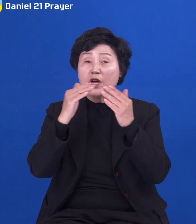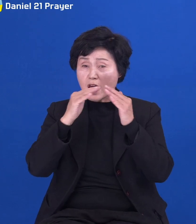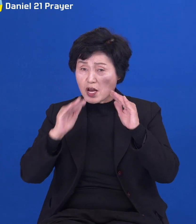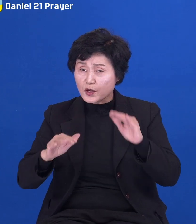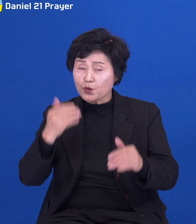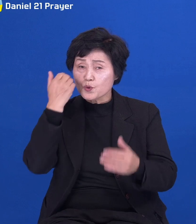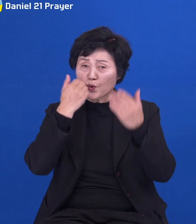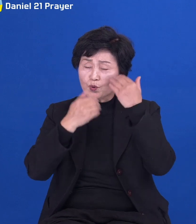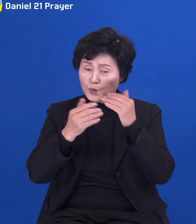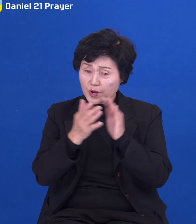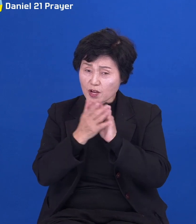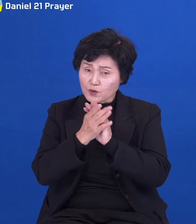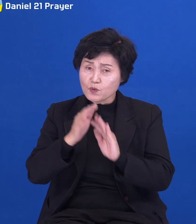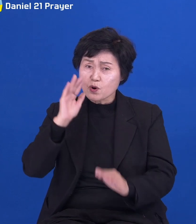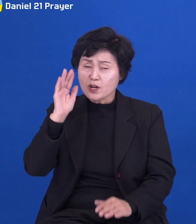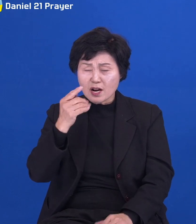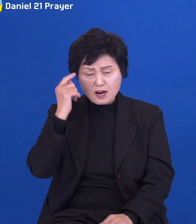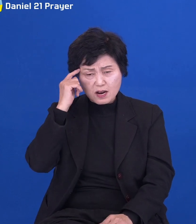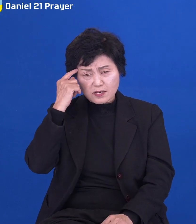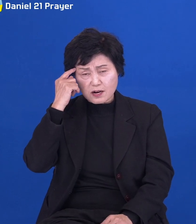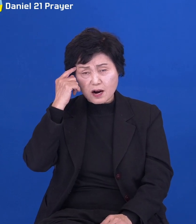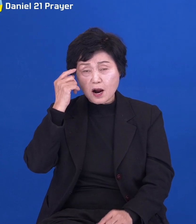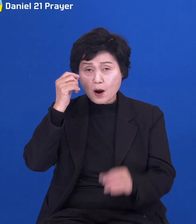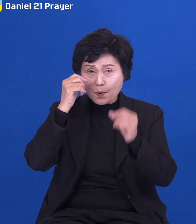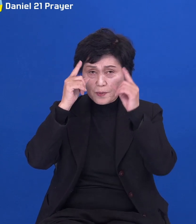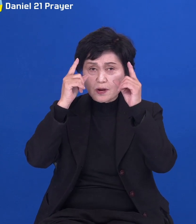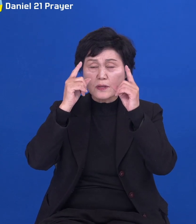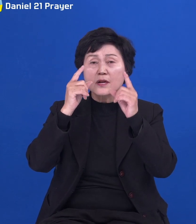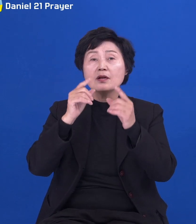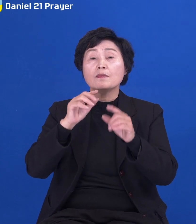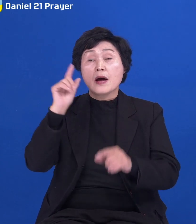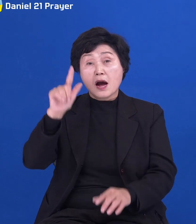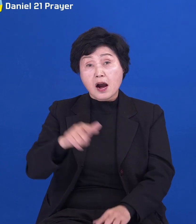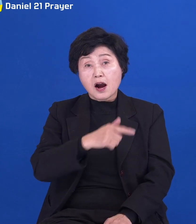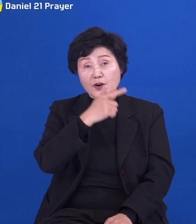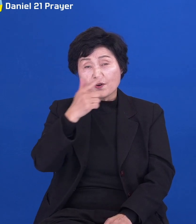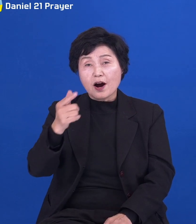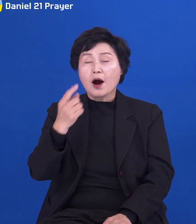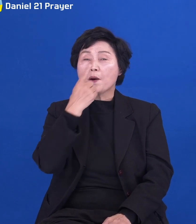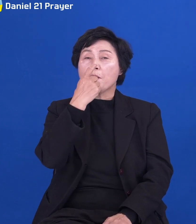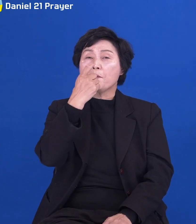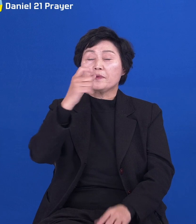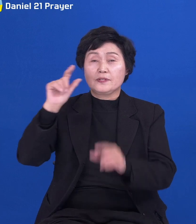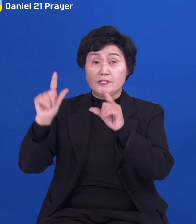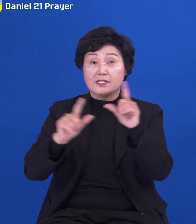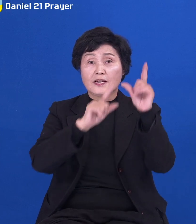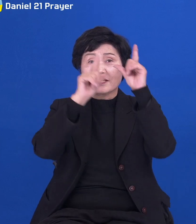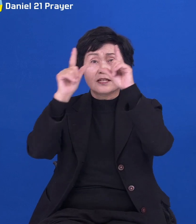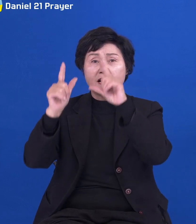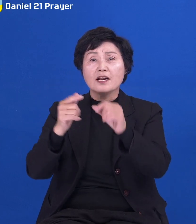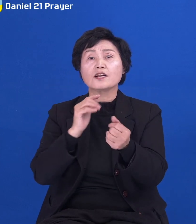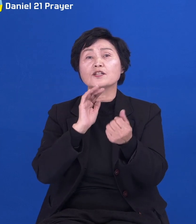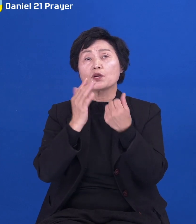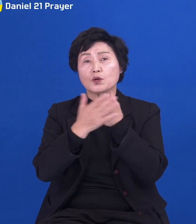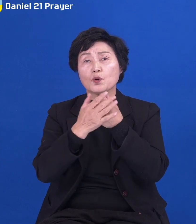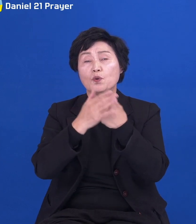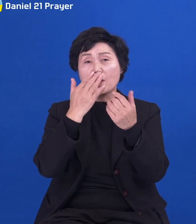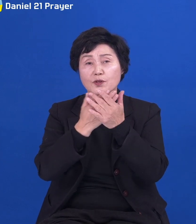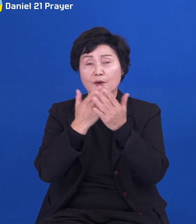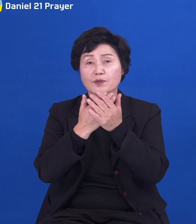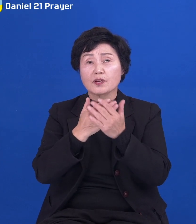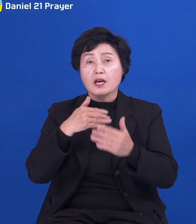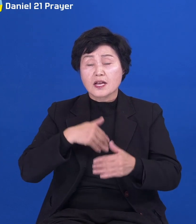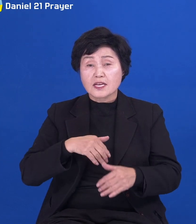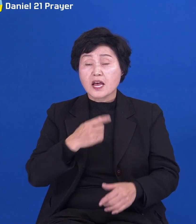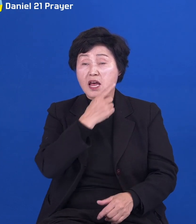수많은 질문들과 깨달음 속에서 하루하루를 멋있게 살아갈 수 있도록 도와주시옵소서. 이 종의 간증이